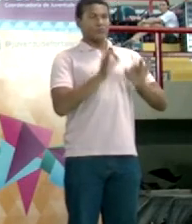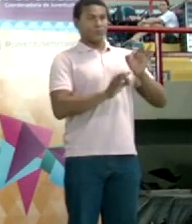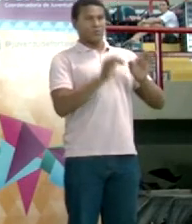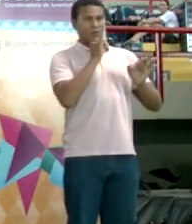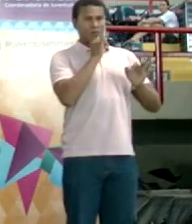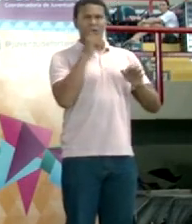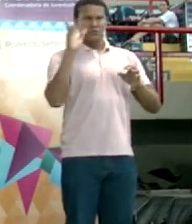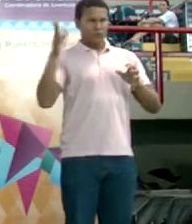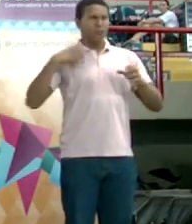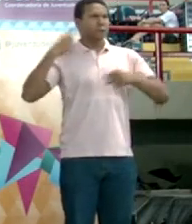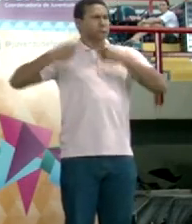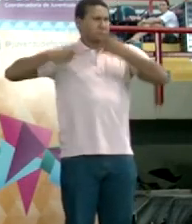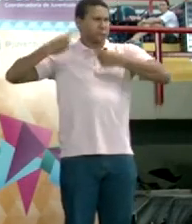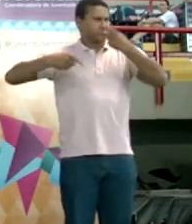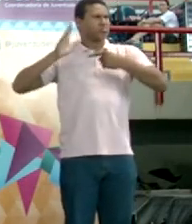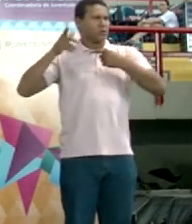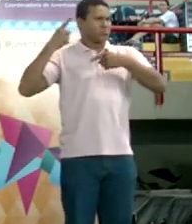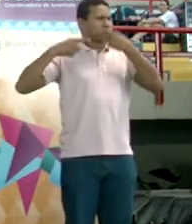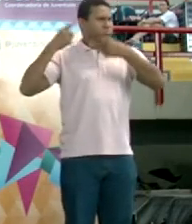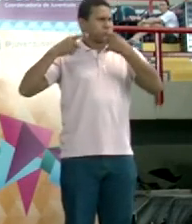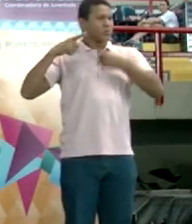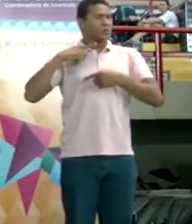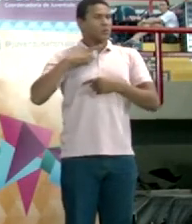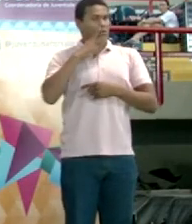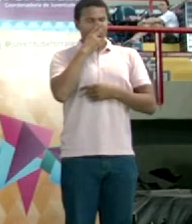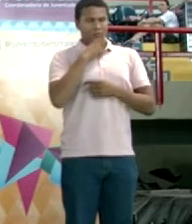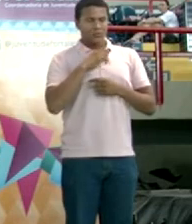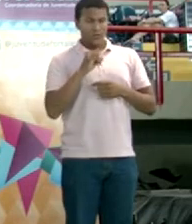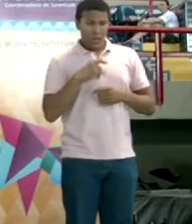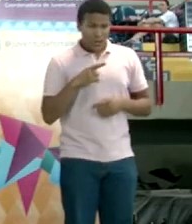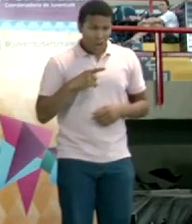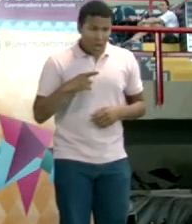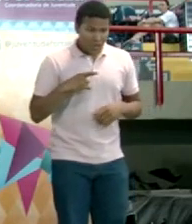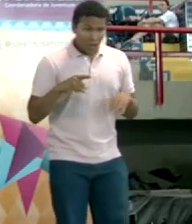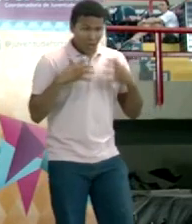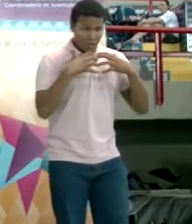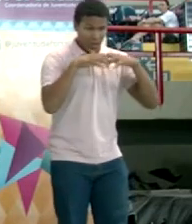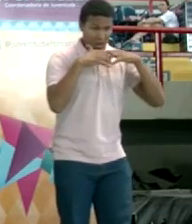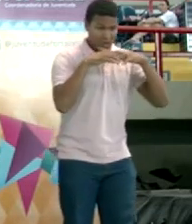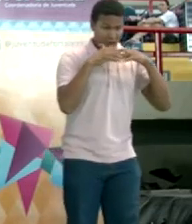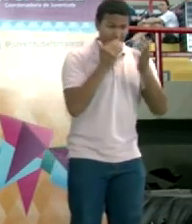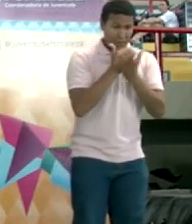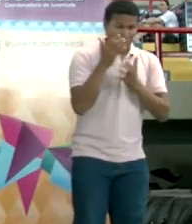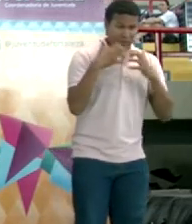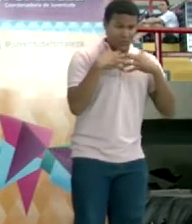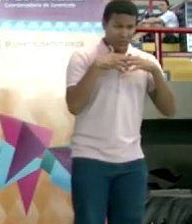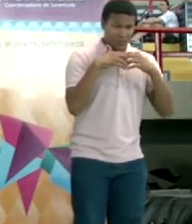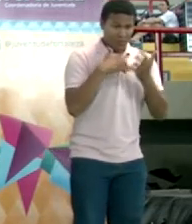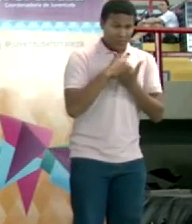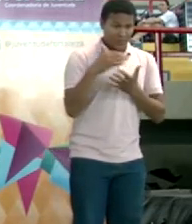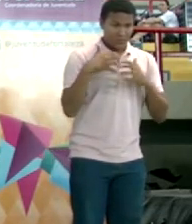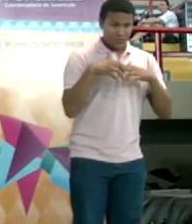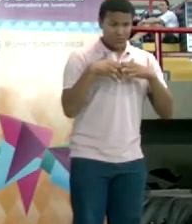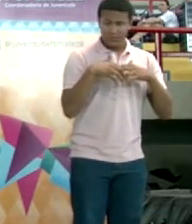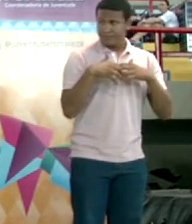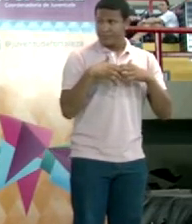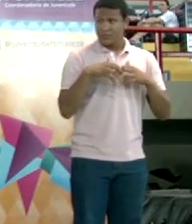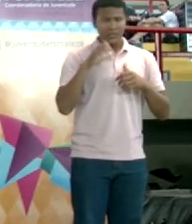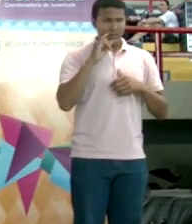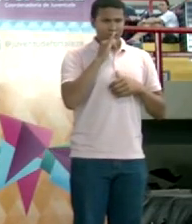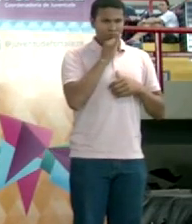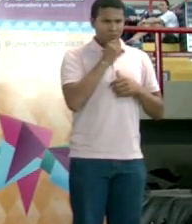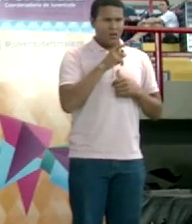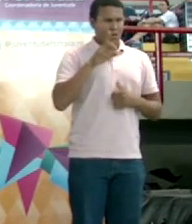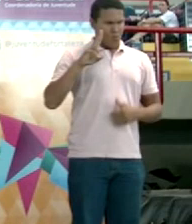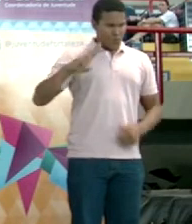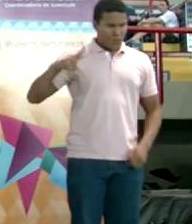só poderia considerar como vida, né, se tivesse a formação de tecido nervoso. Usaram uma teoria, né, que se